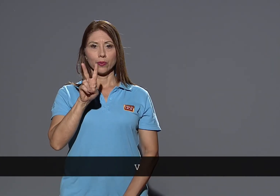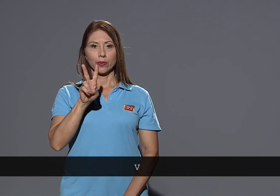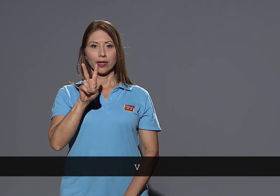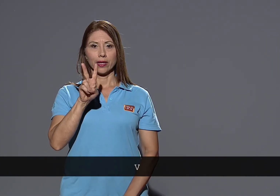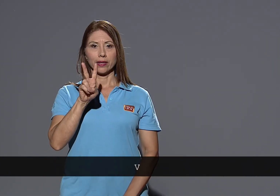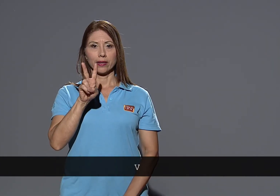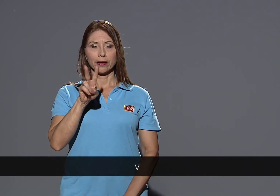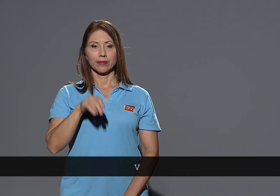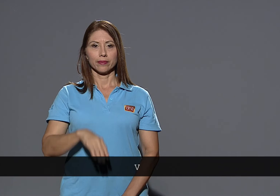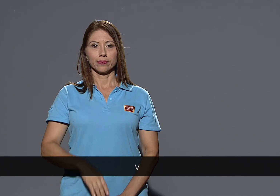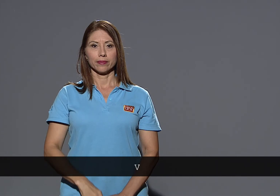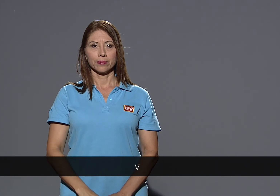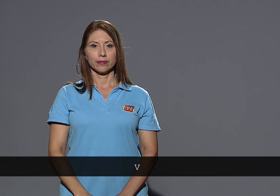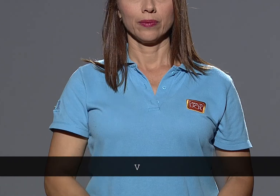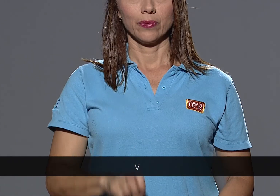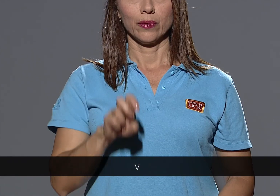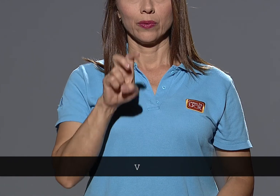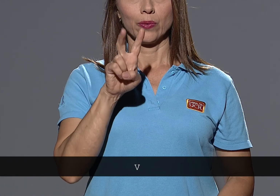V,